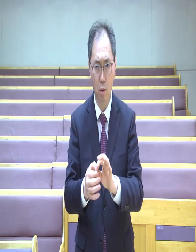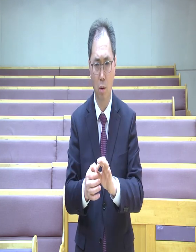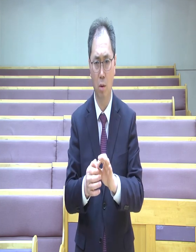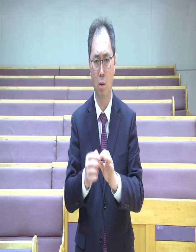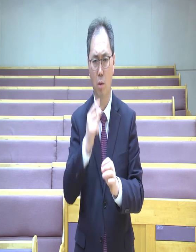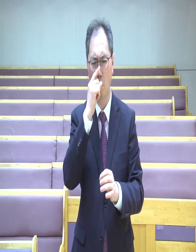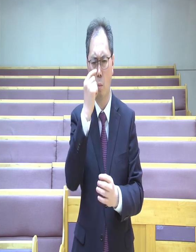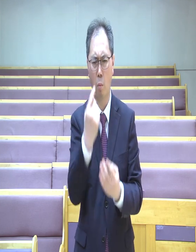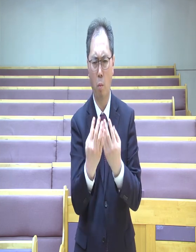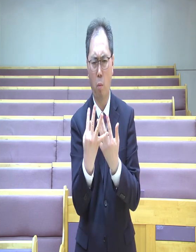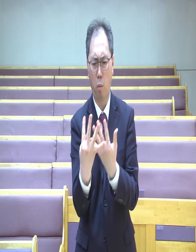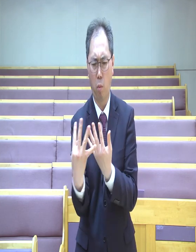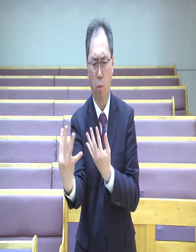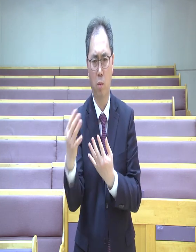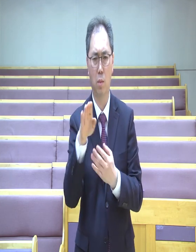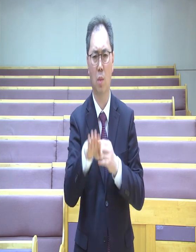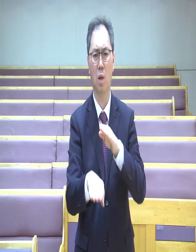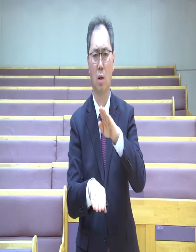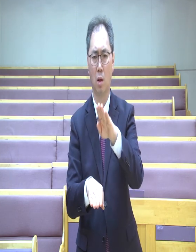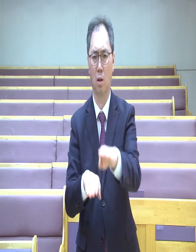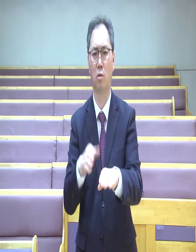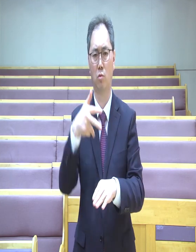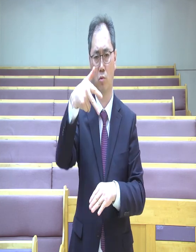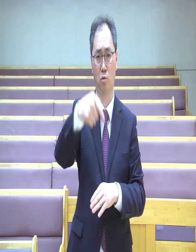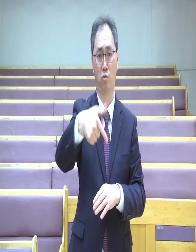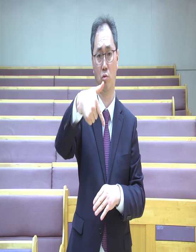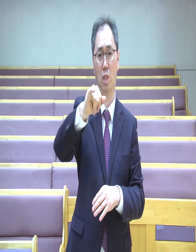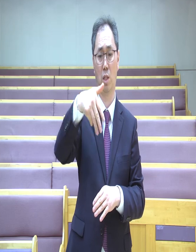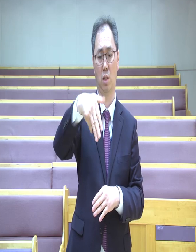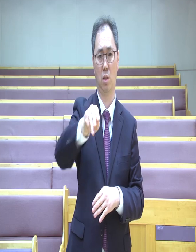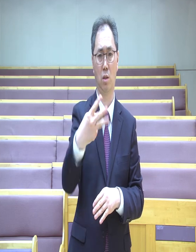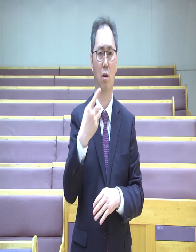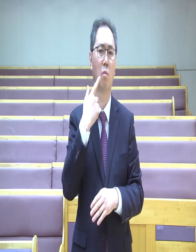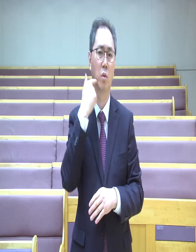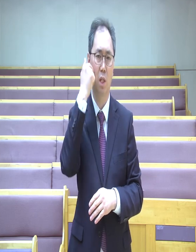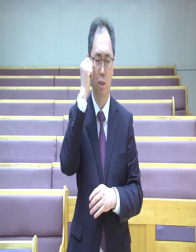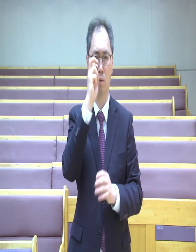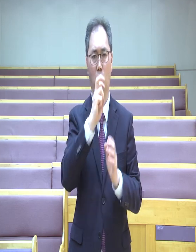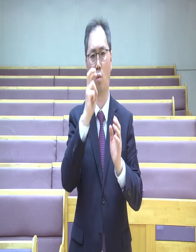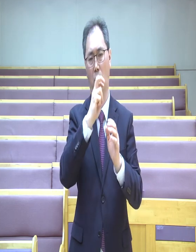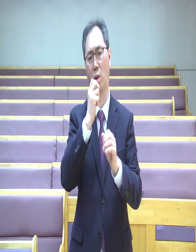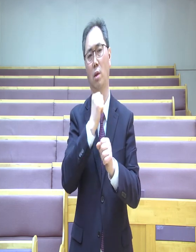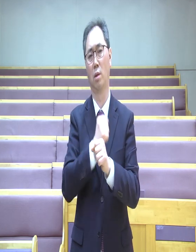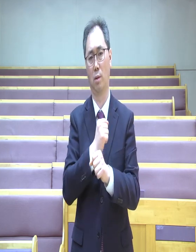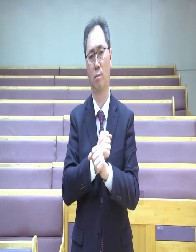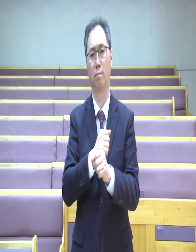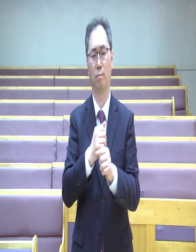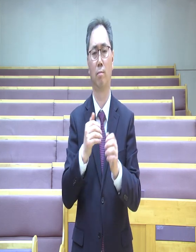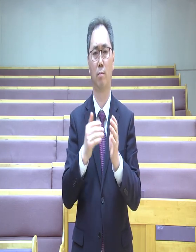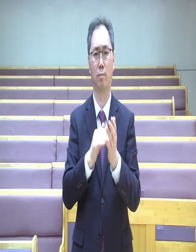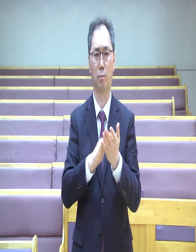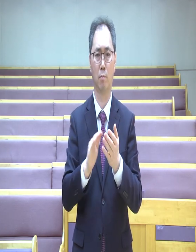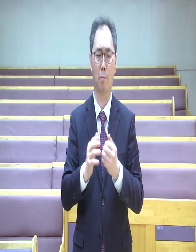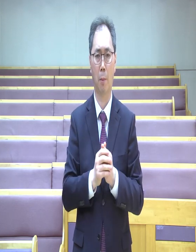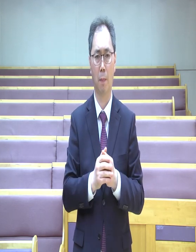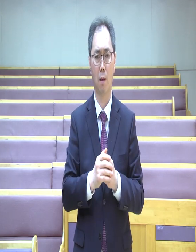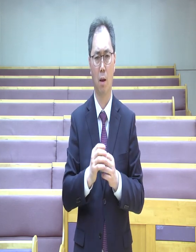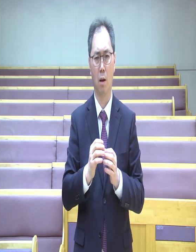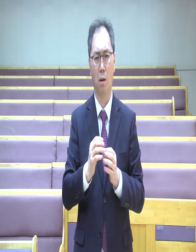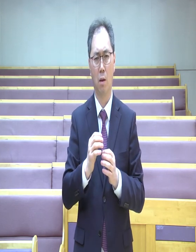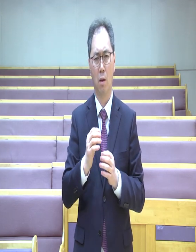눈물 없이 못 가는 길, 피 없이 못 가는 길, 영문 밖의 좁은 길이 골고다의